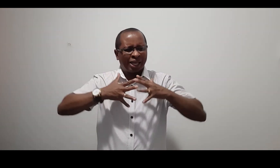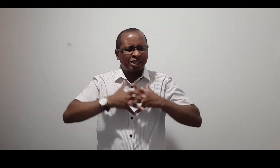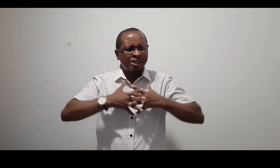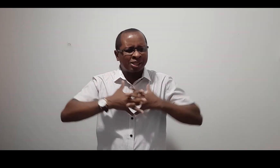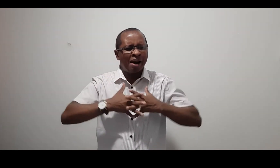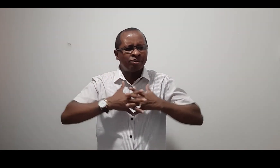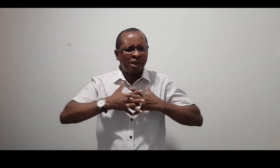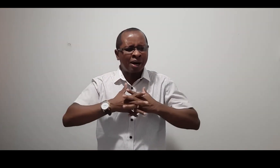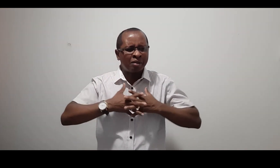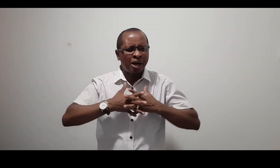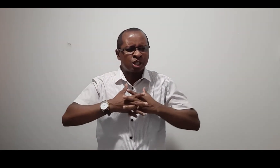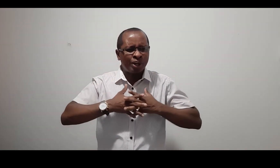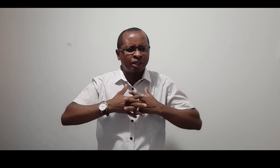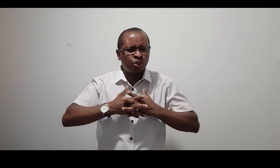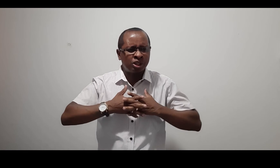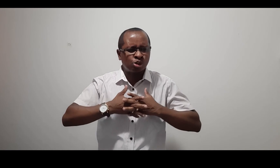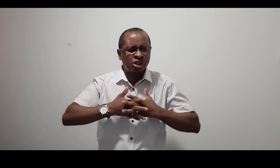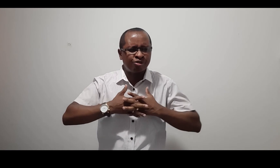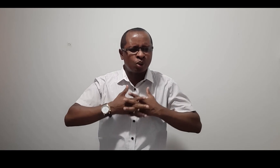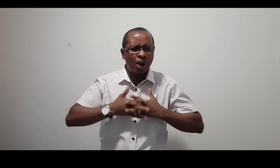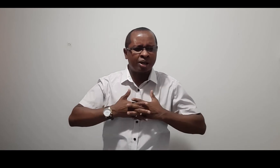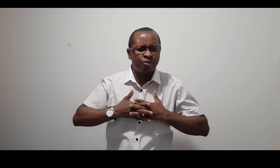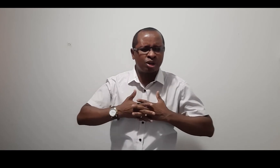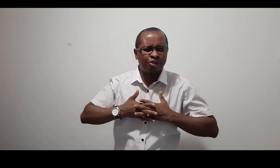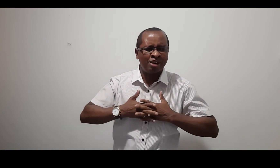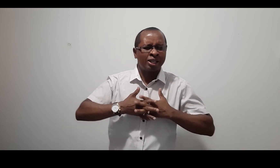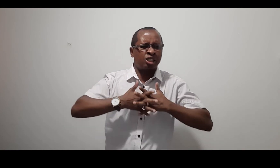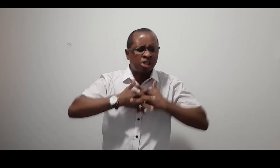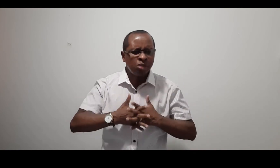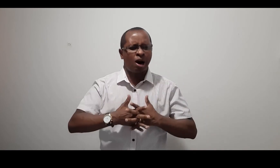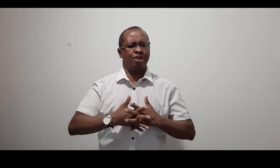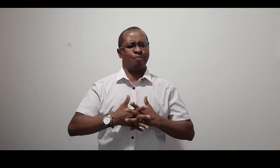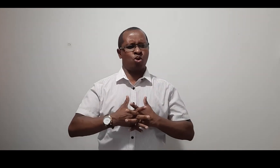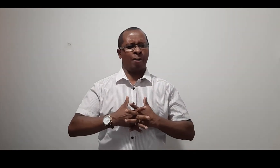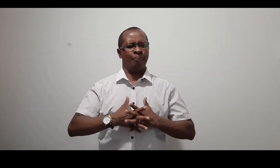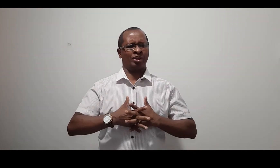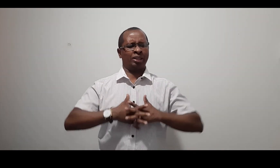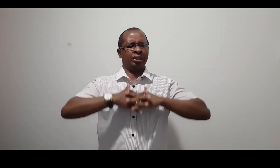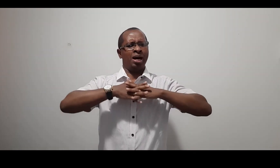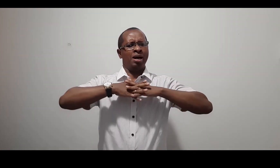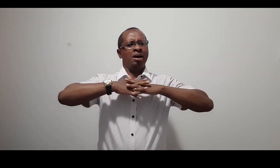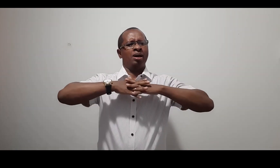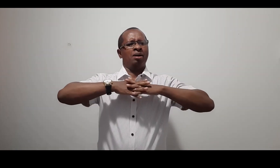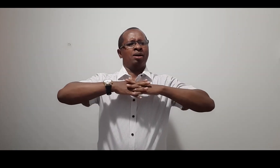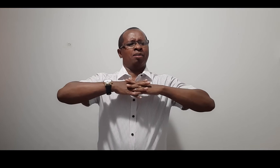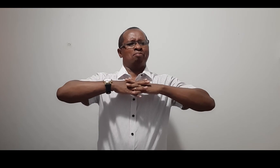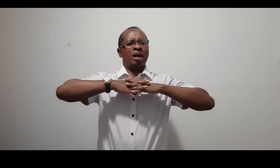Voagezany zany ny tenin'Andriamanitra ao anaty hoy Jesosy tamin'ny fanoharana amin'ny voanafa, ka tsy mahavanomboa, ka dia